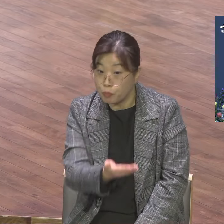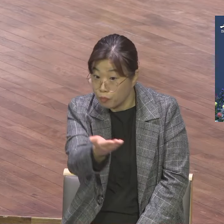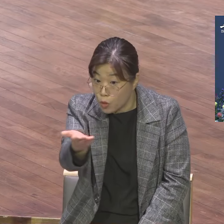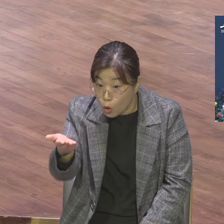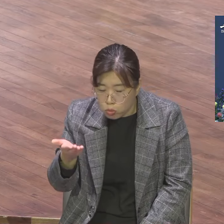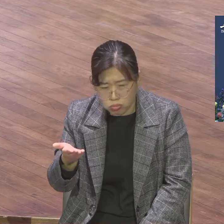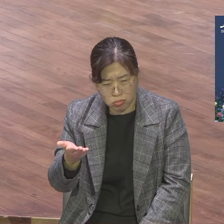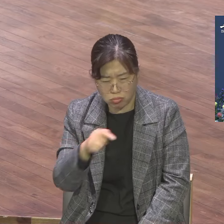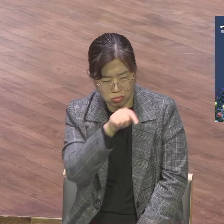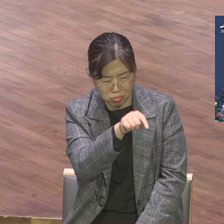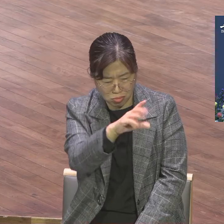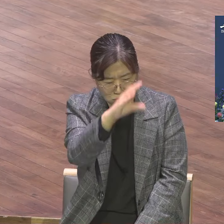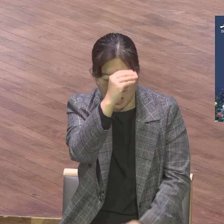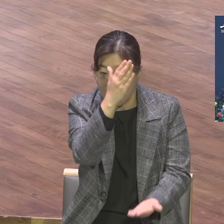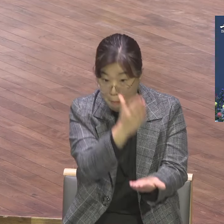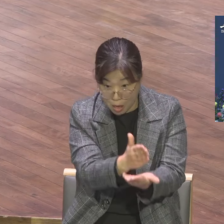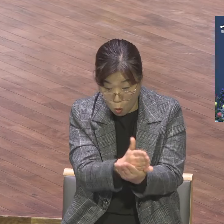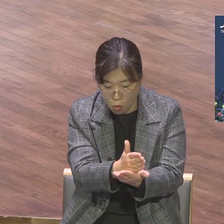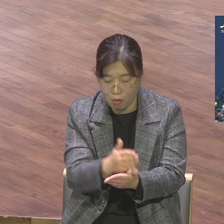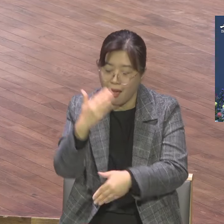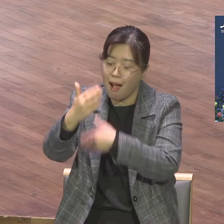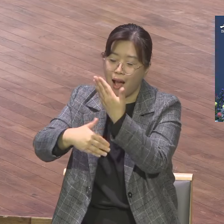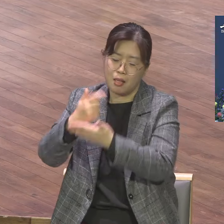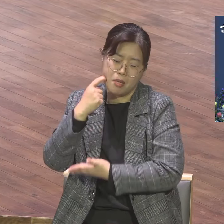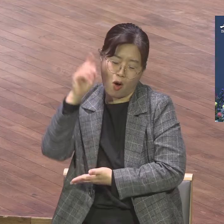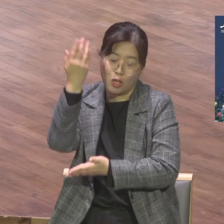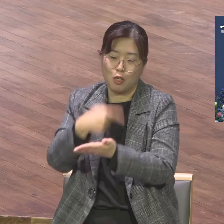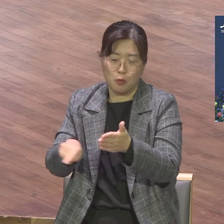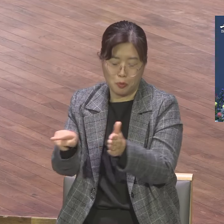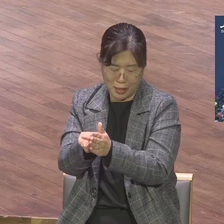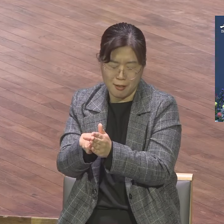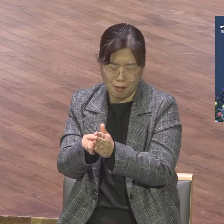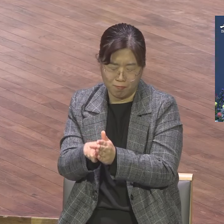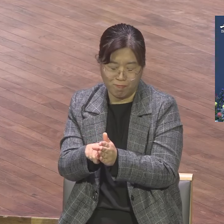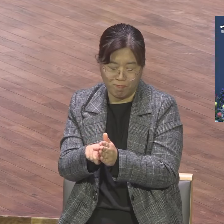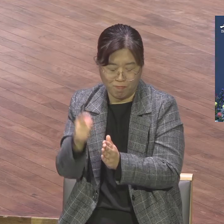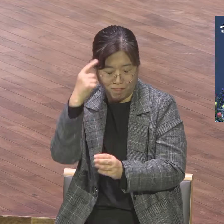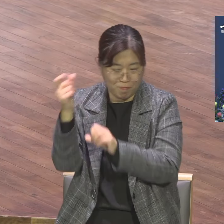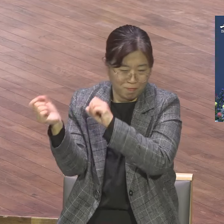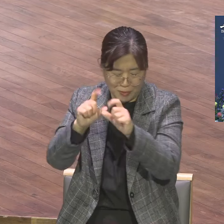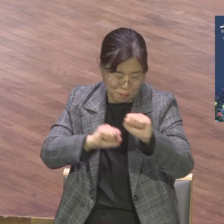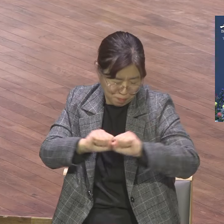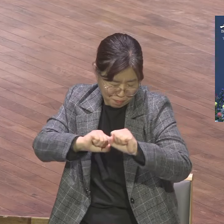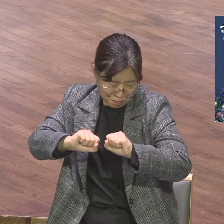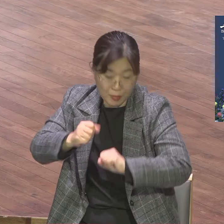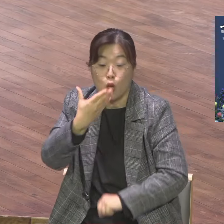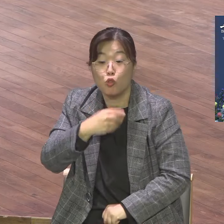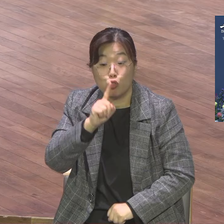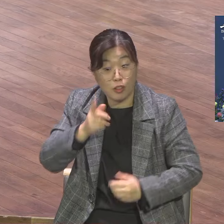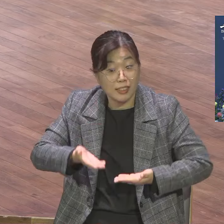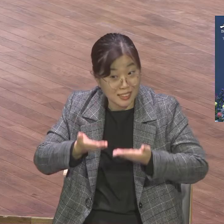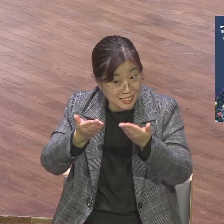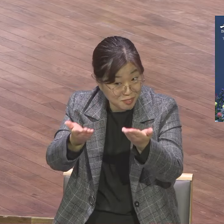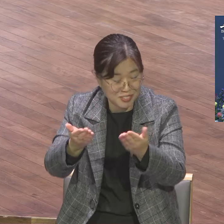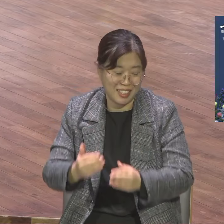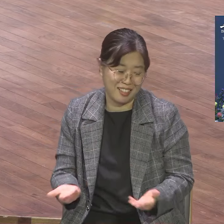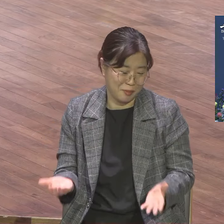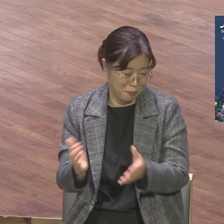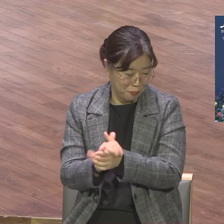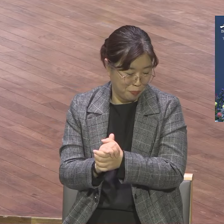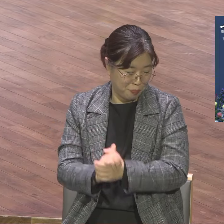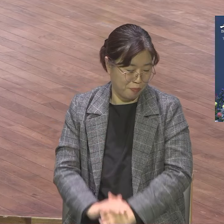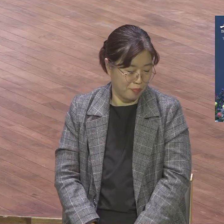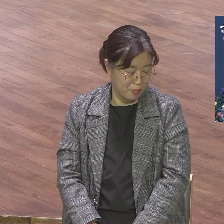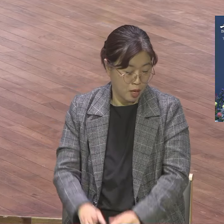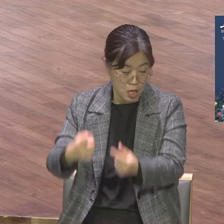하는 영계 전 성도 되기를 주 이름으로 축복합니다. 그럼 첫째로 영적 겸손의 삶이에요. 오늘 본문인 이사야